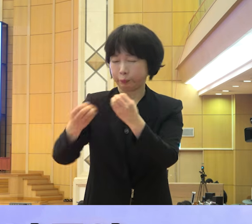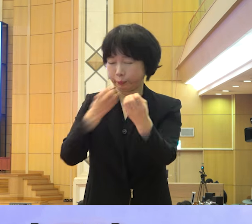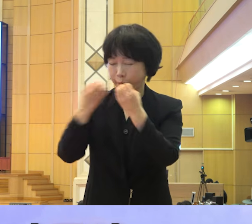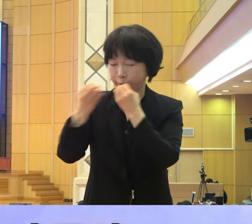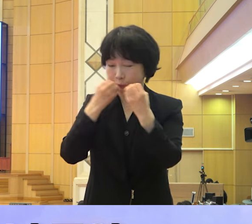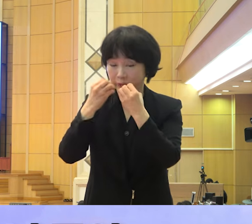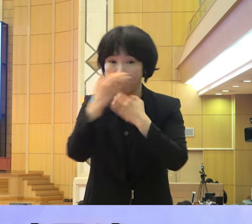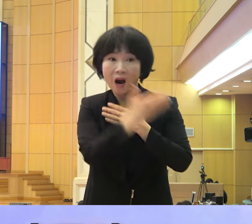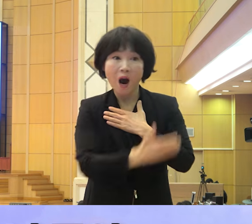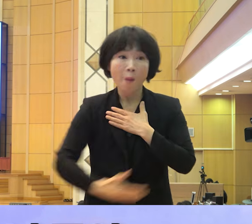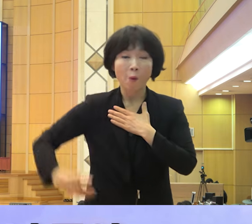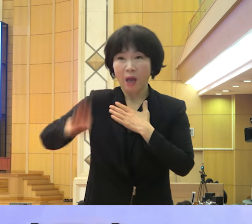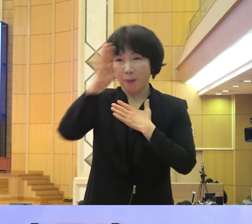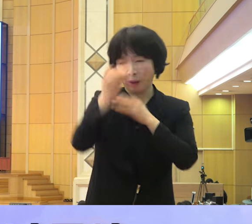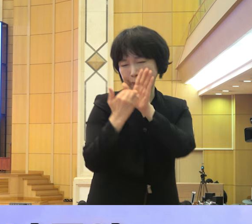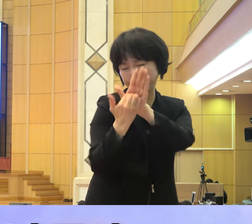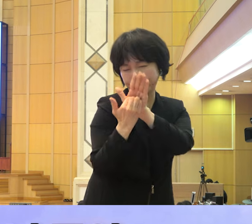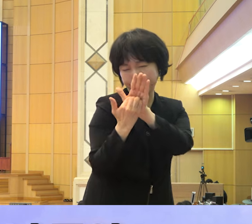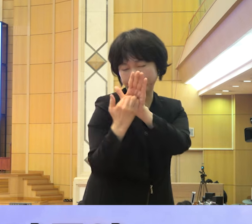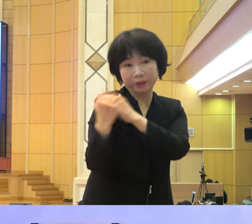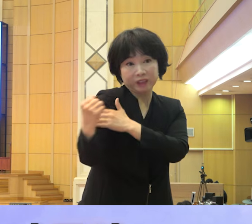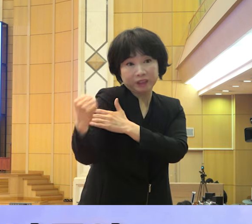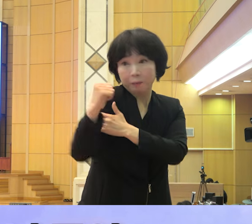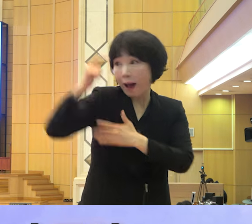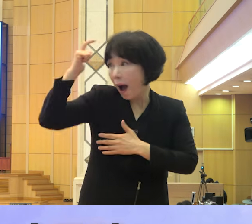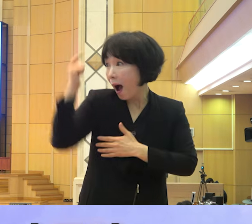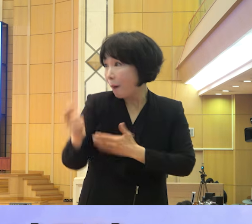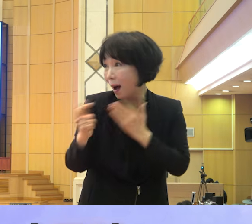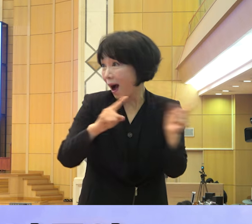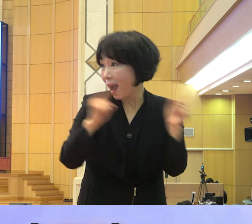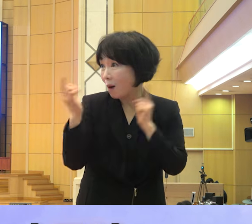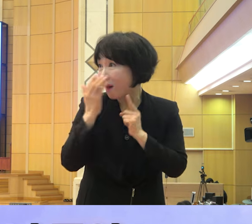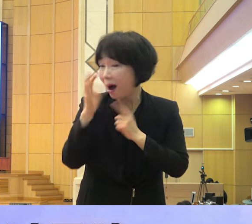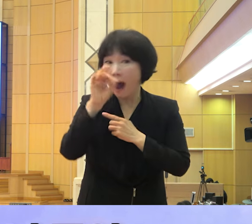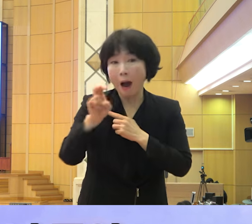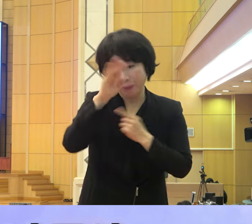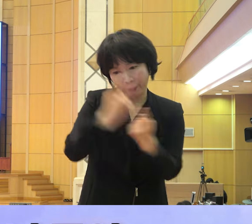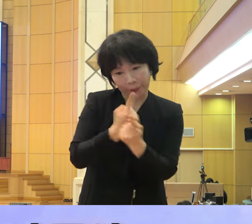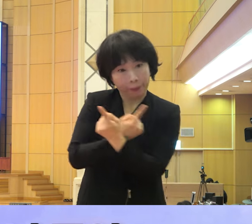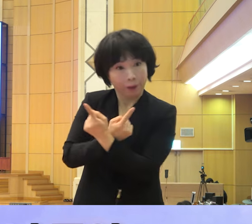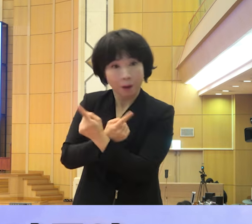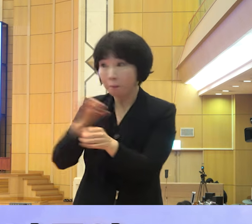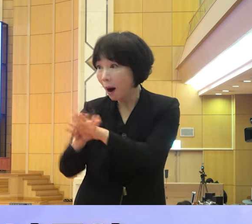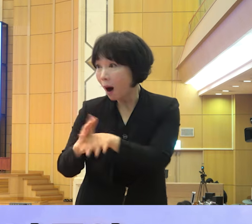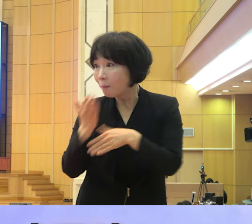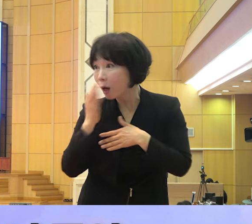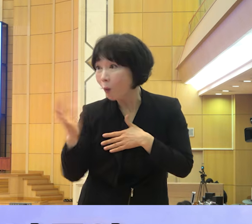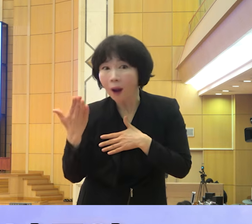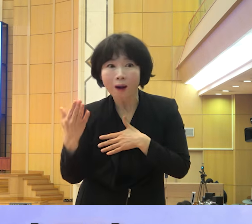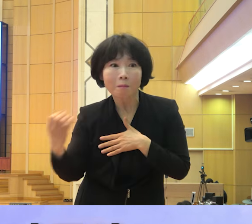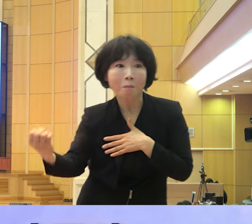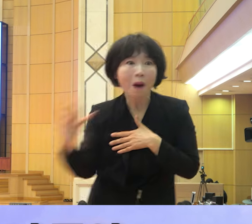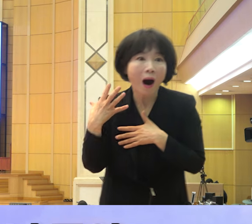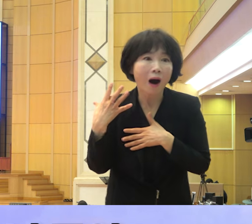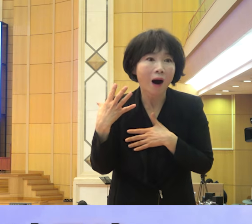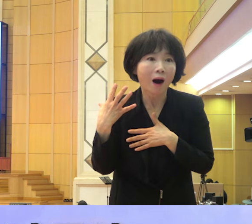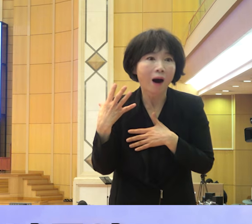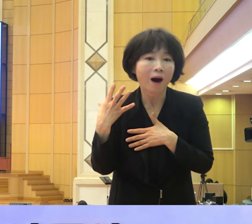몸의 면역 세포를 강화시키고 그래서 암을 낫게 한다는 것이로구나